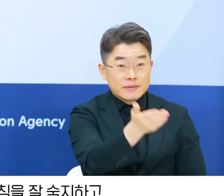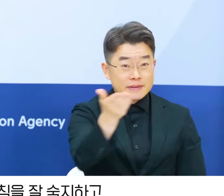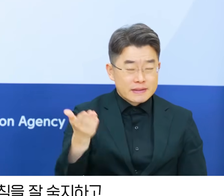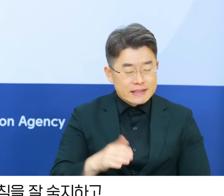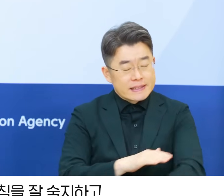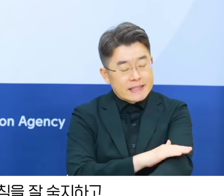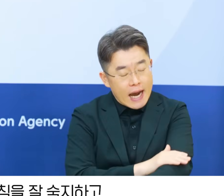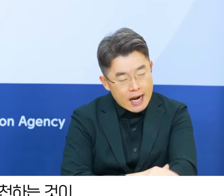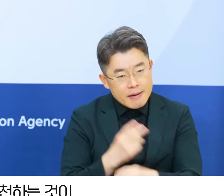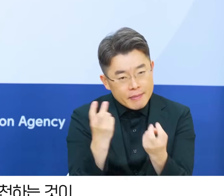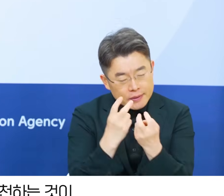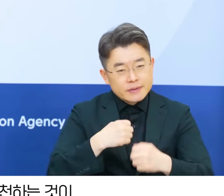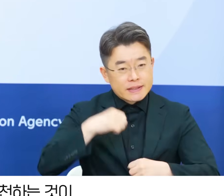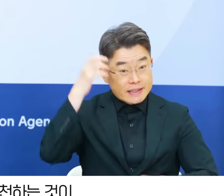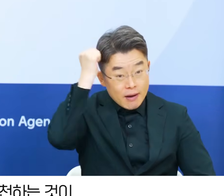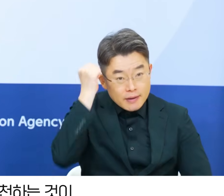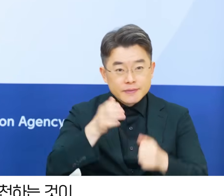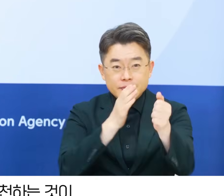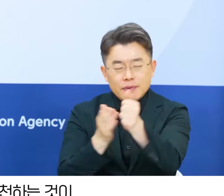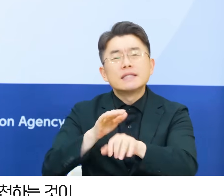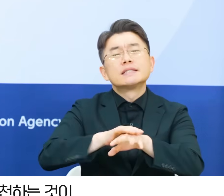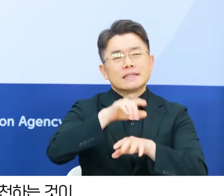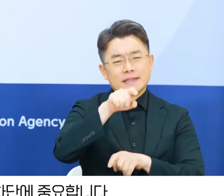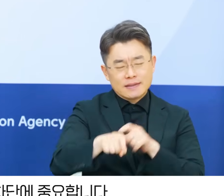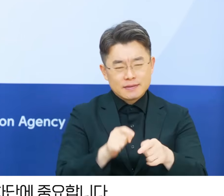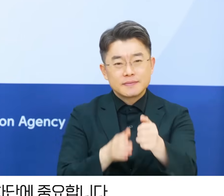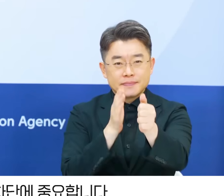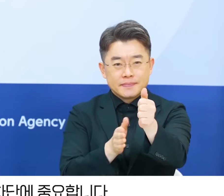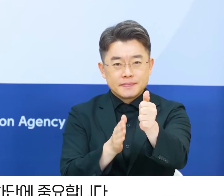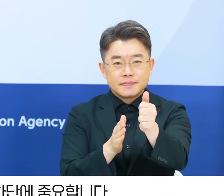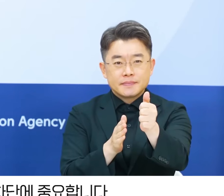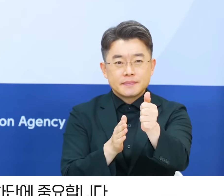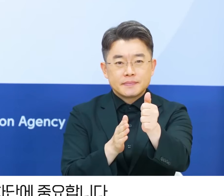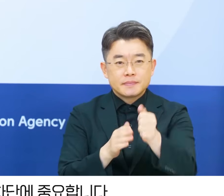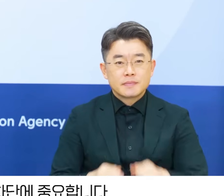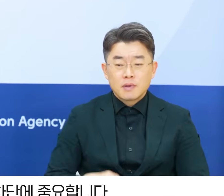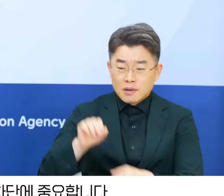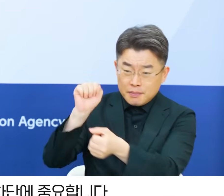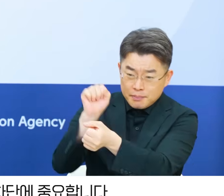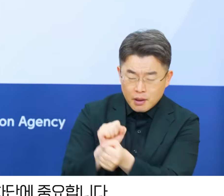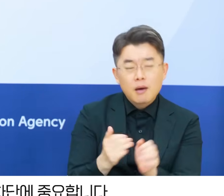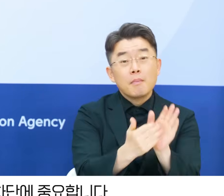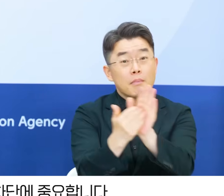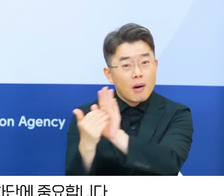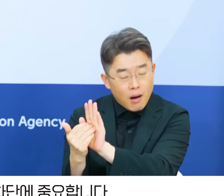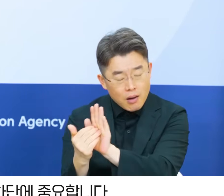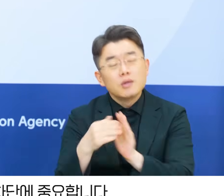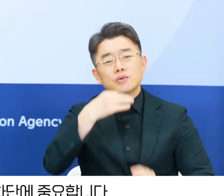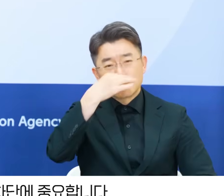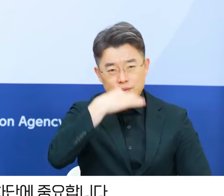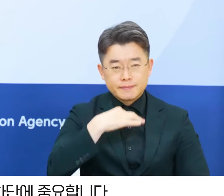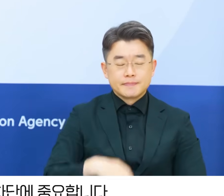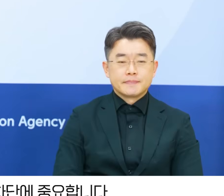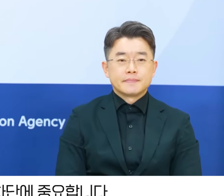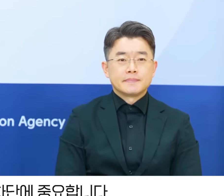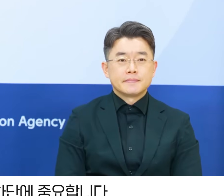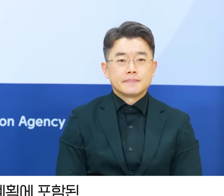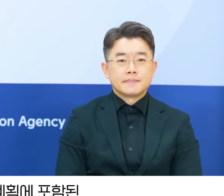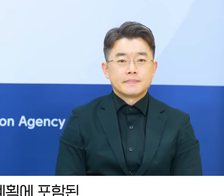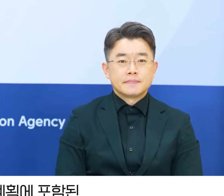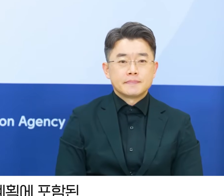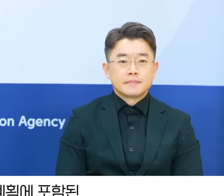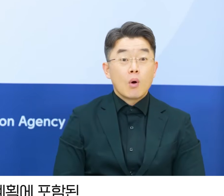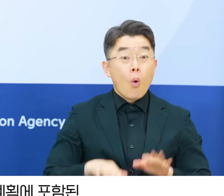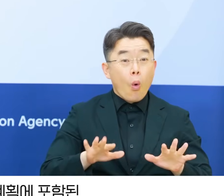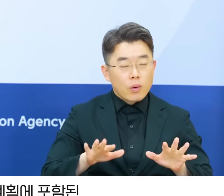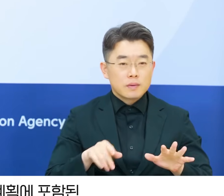잘 숙지하고 일상 속에서 실천하는 것이 감염병 예방과 확산 차단에 중요합니다.